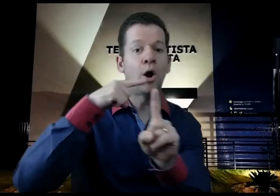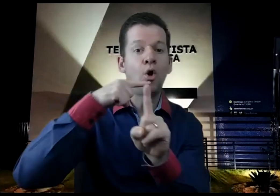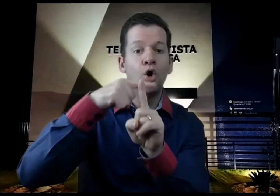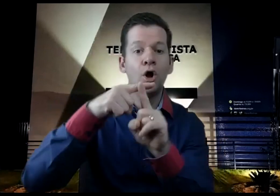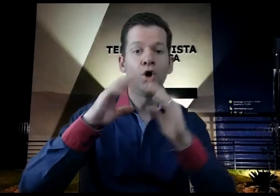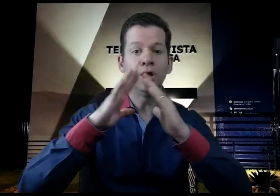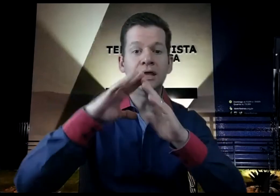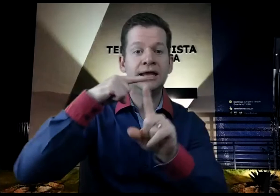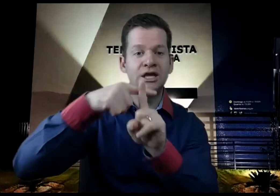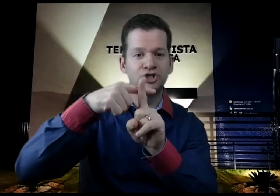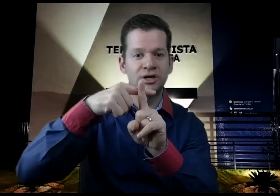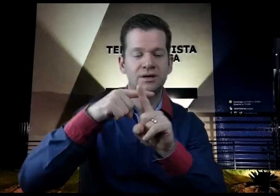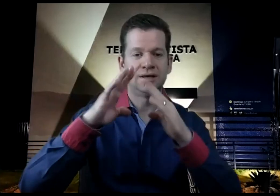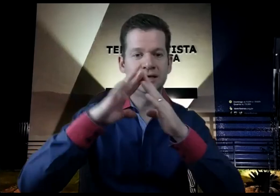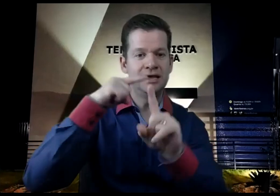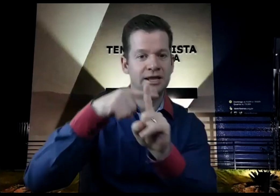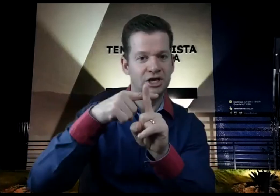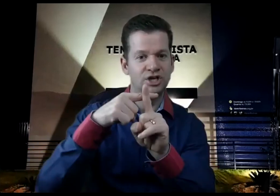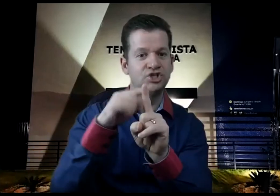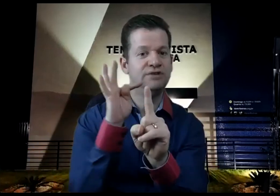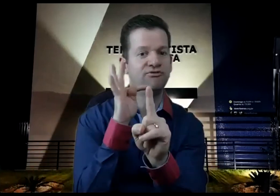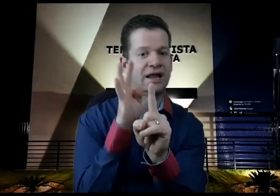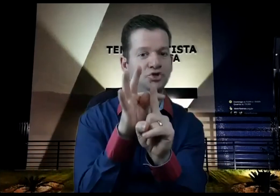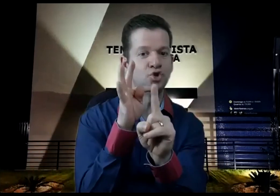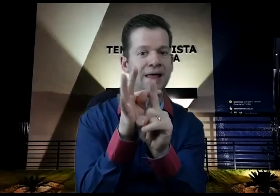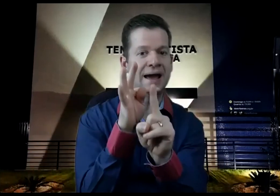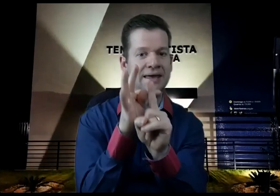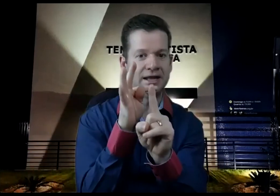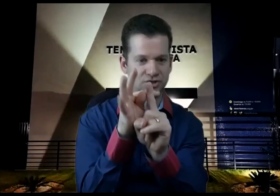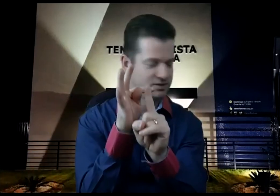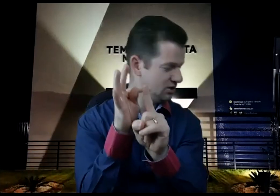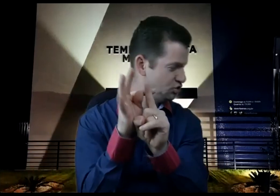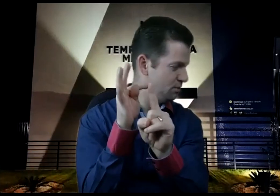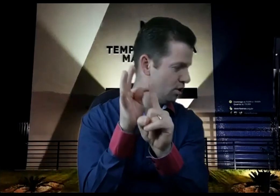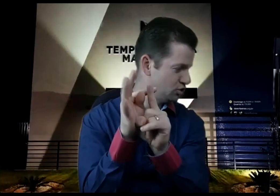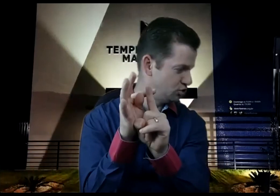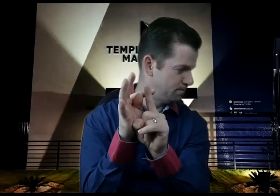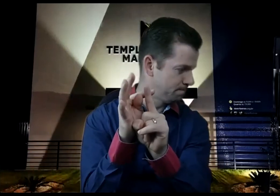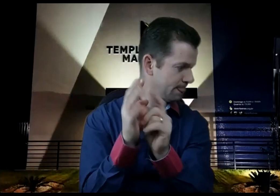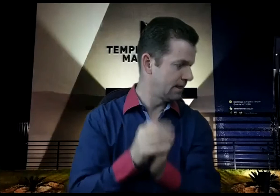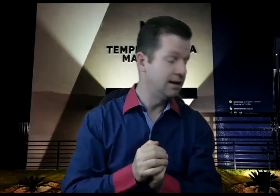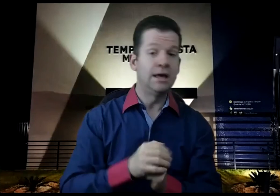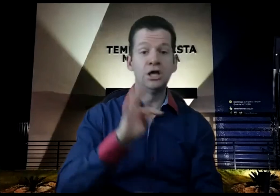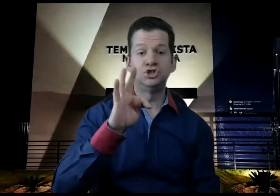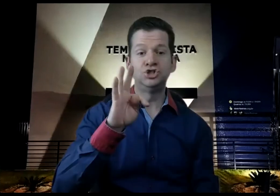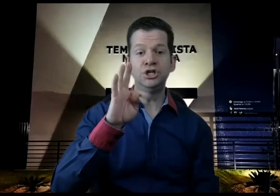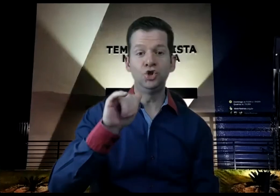Igual igreja. Igreja. Este livro fala sobre a igreja. Timóteo.